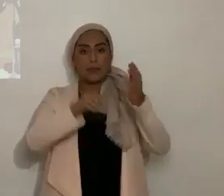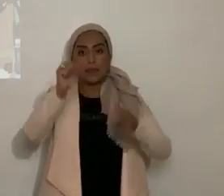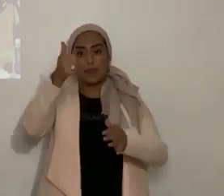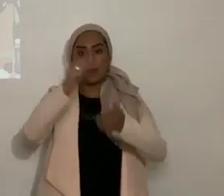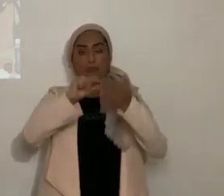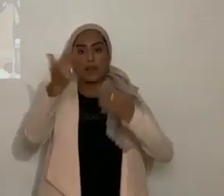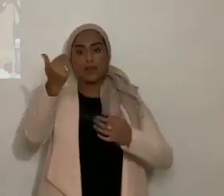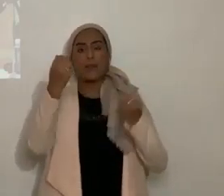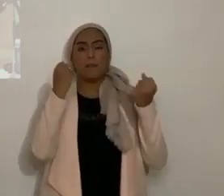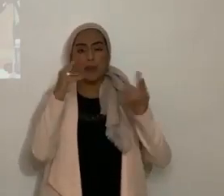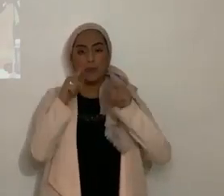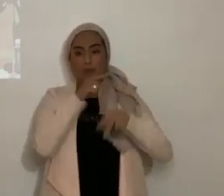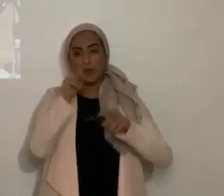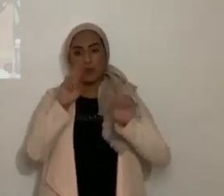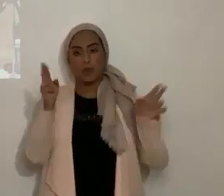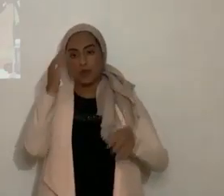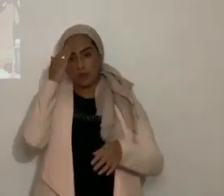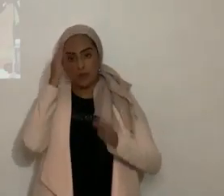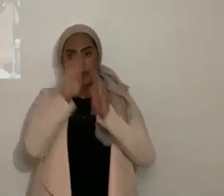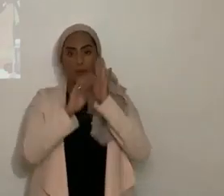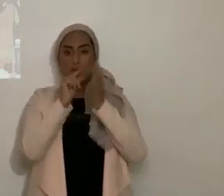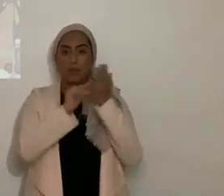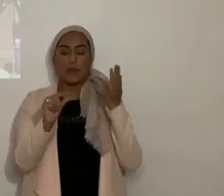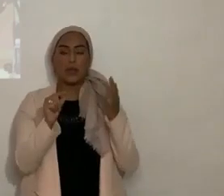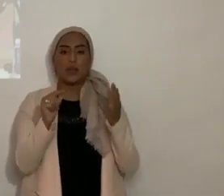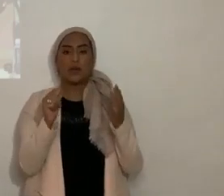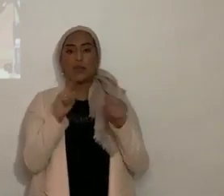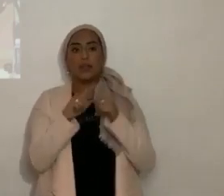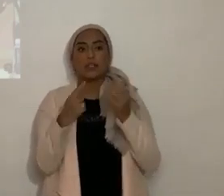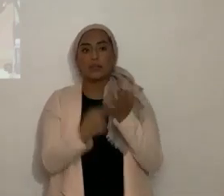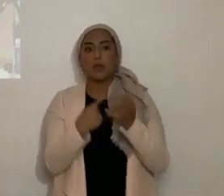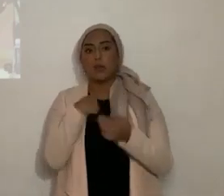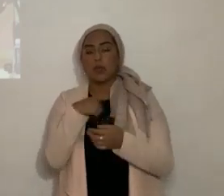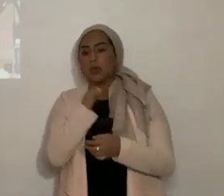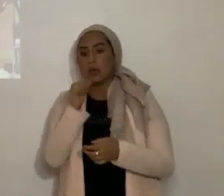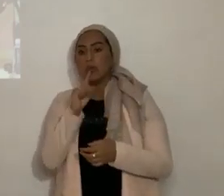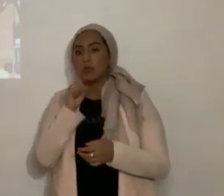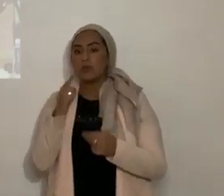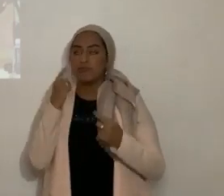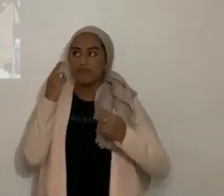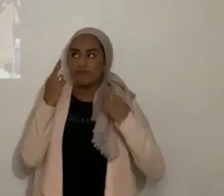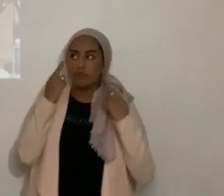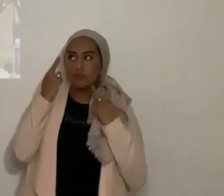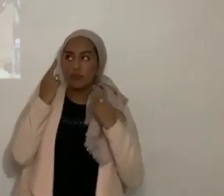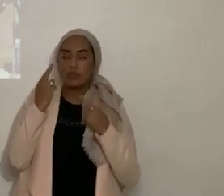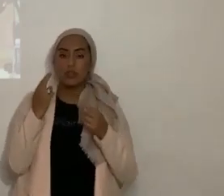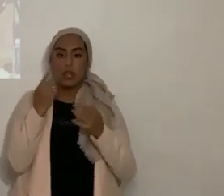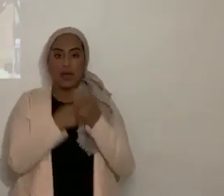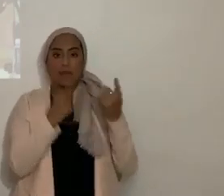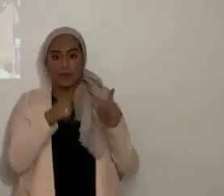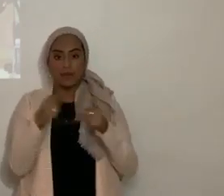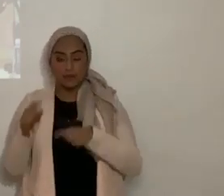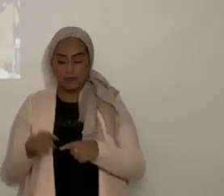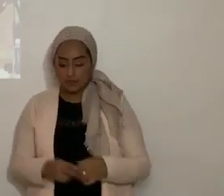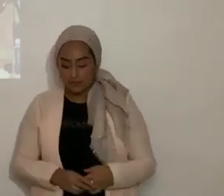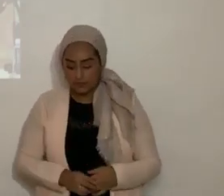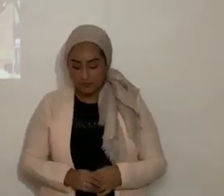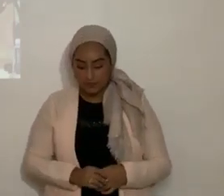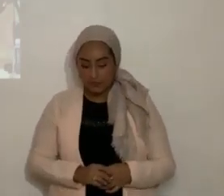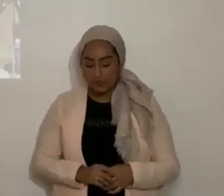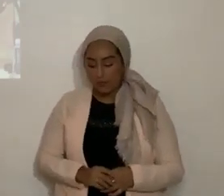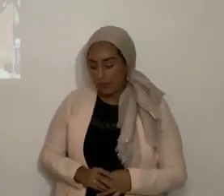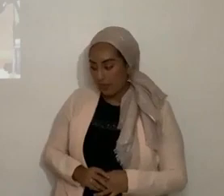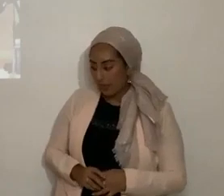Esta cita muchos ya se la saben, pero a veces no la reflexionamos cuando estamos pasando en estas en situaciones.